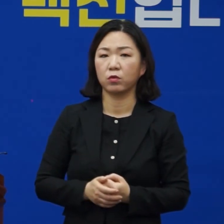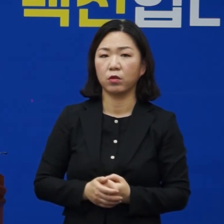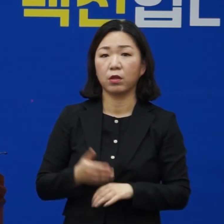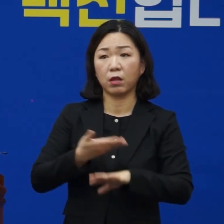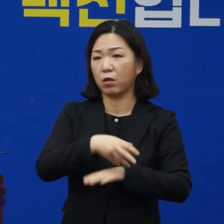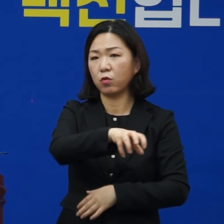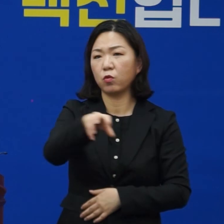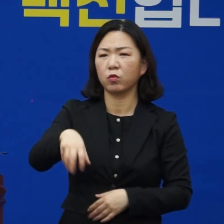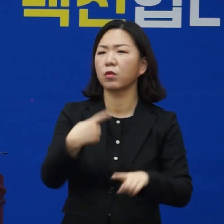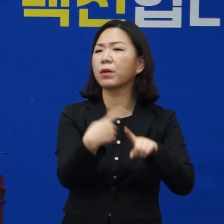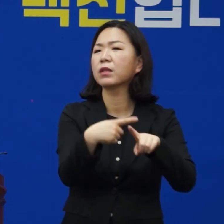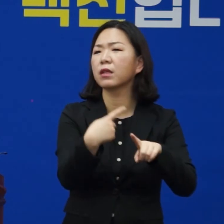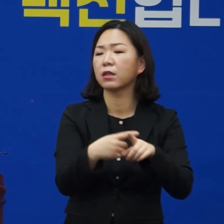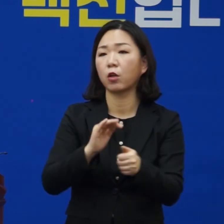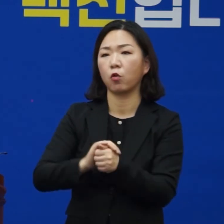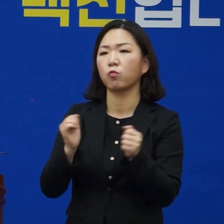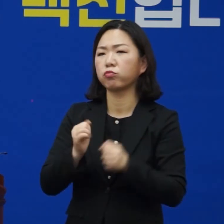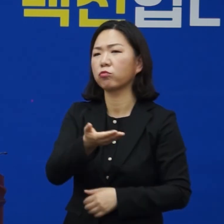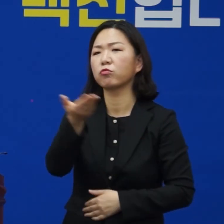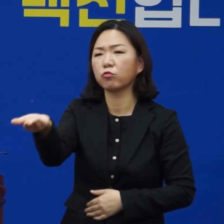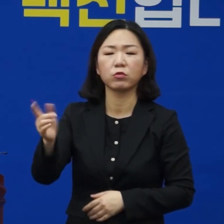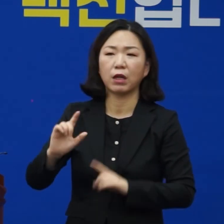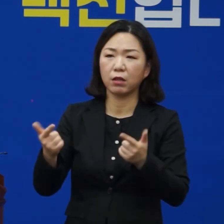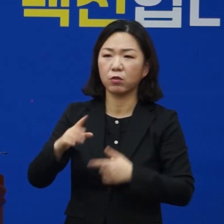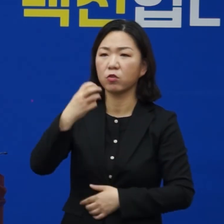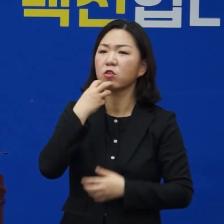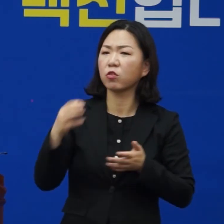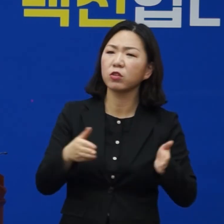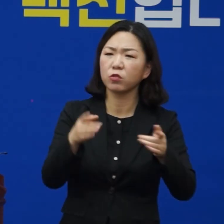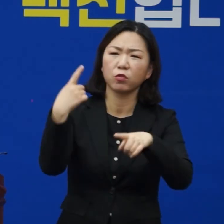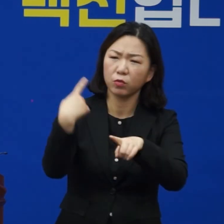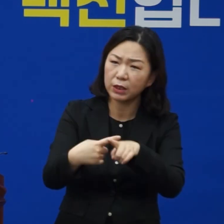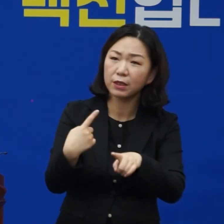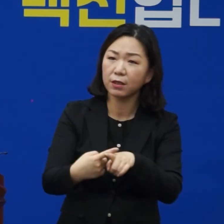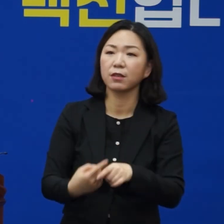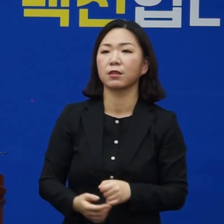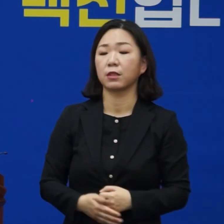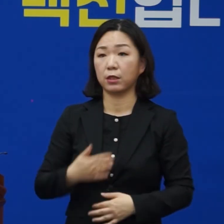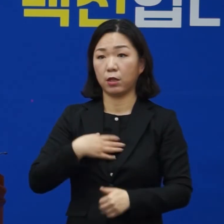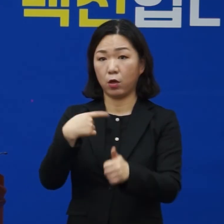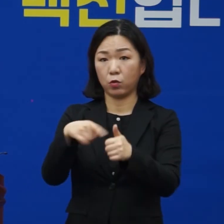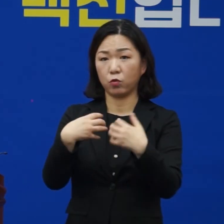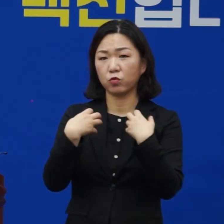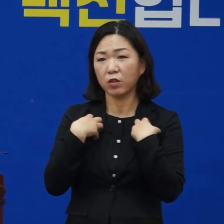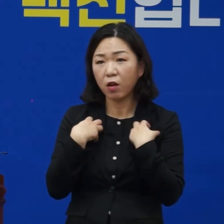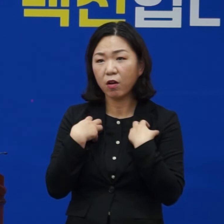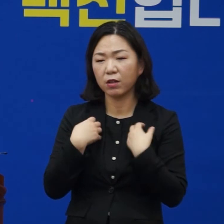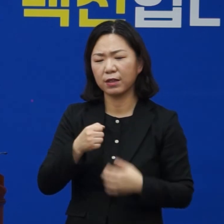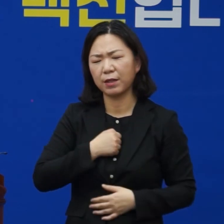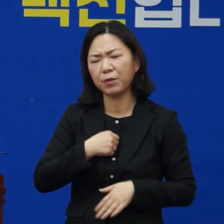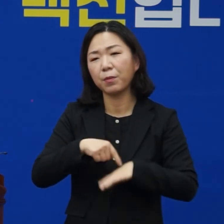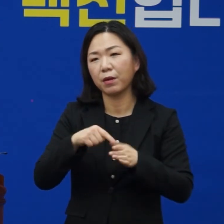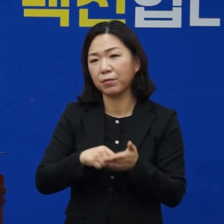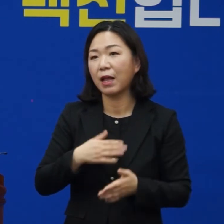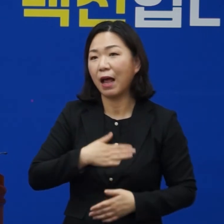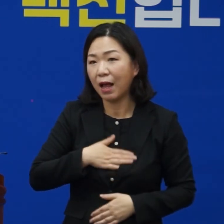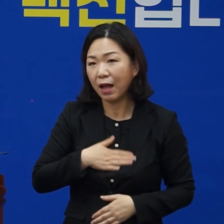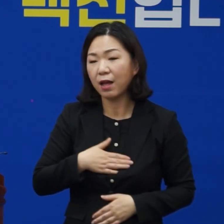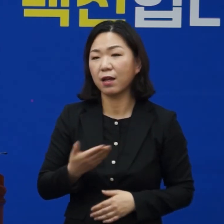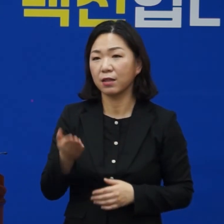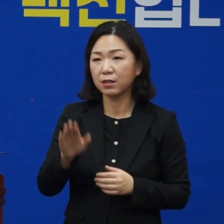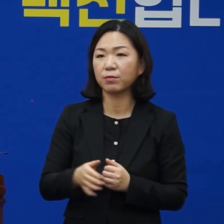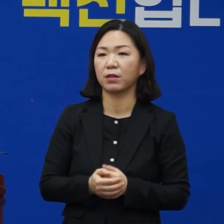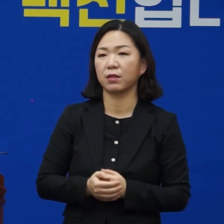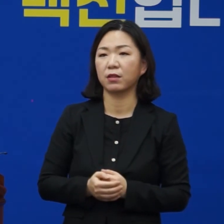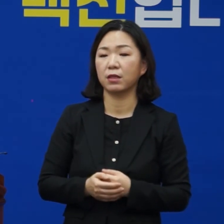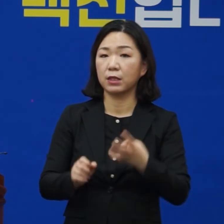있지 않습니다. 경상북도도 주지 않고 경기도도 주지 않고 제가 교육청의 답답한 심정은 이해합니다. 아마